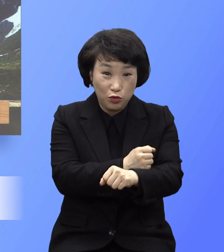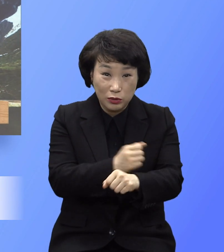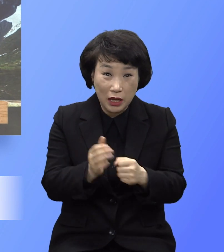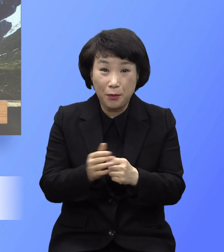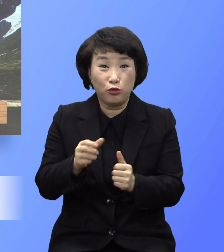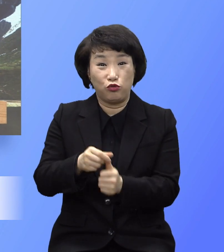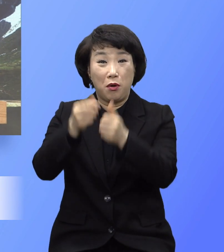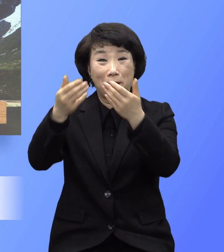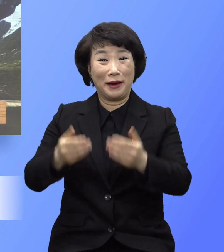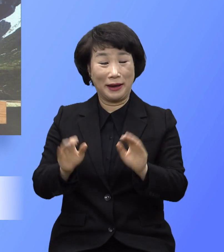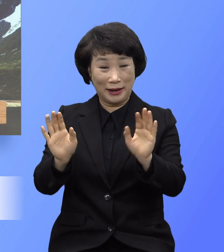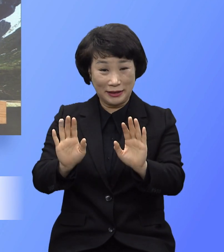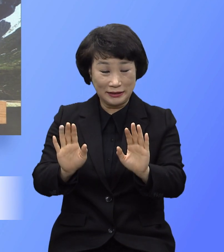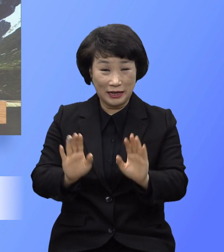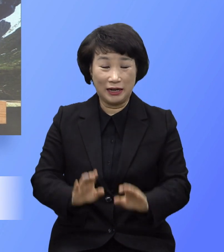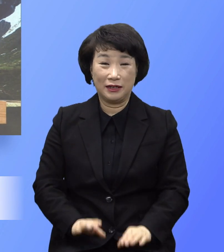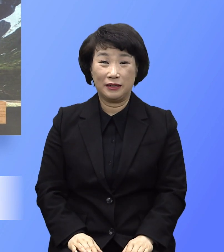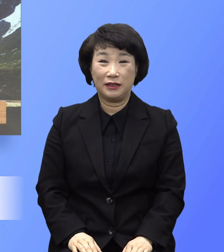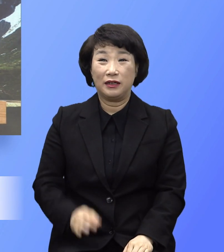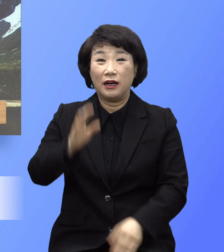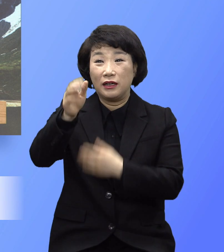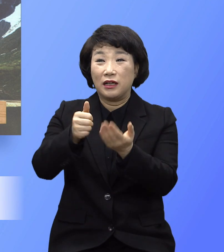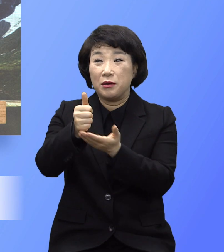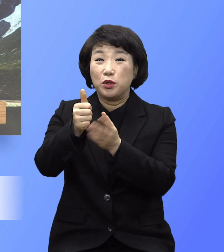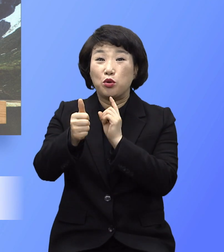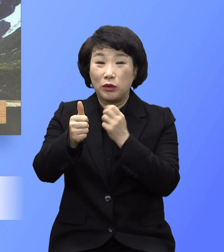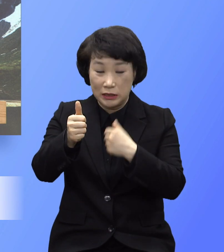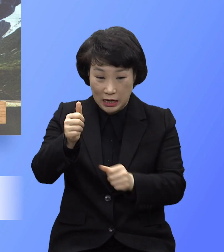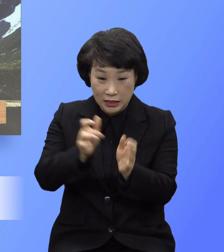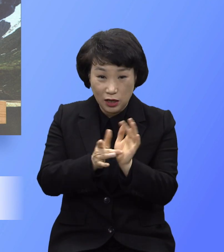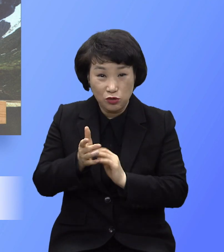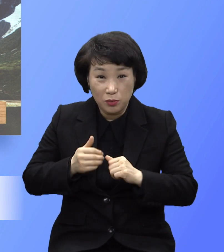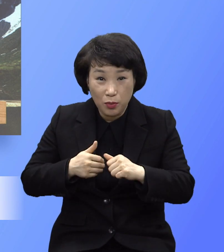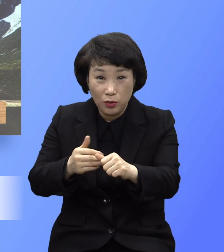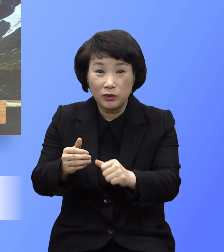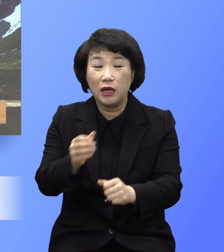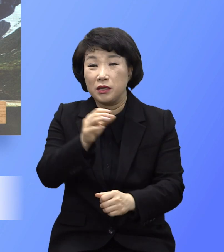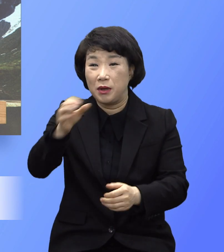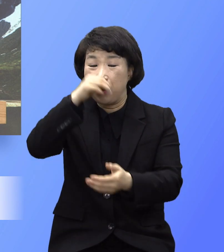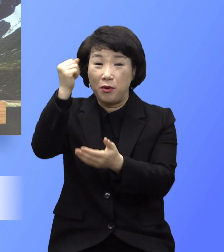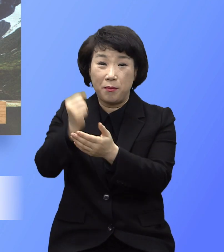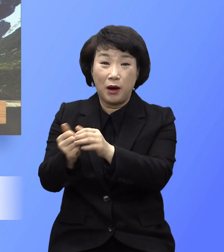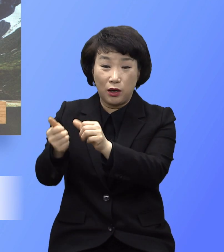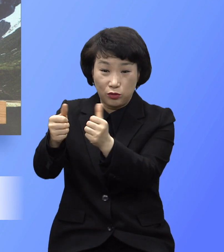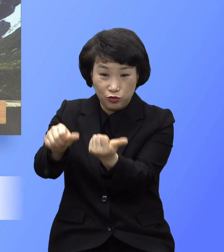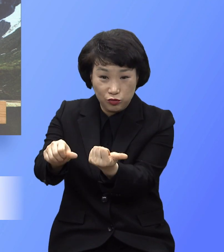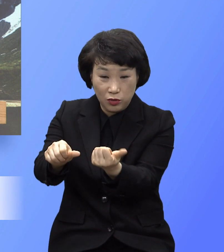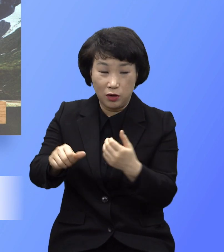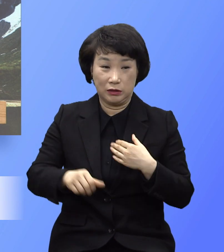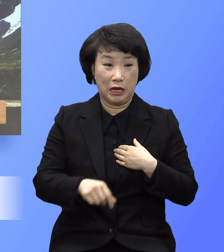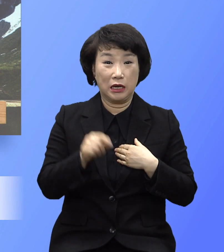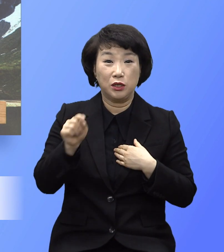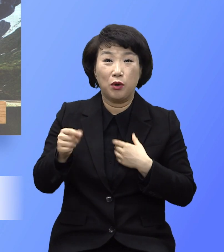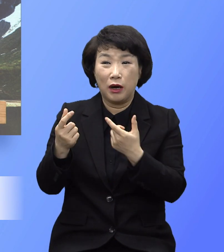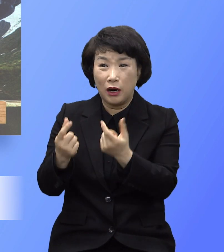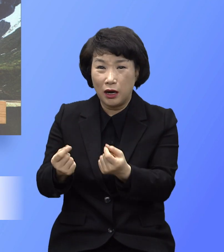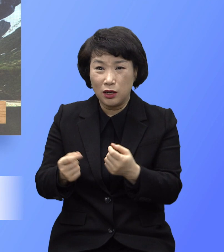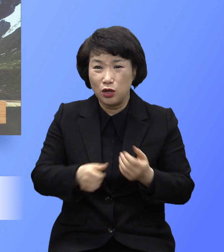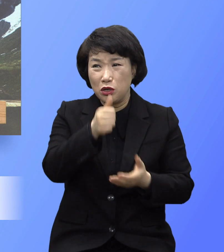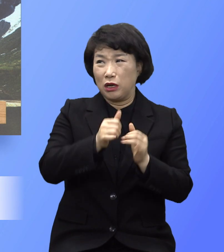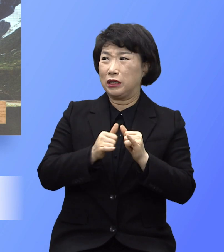것이 아니라 하나님은 독생자를 죽였고 나는